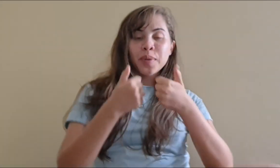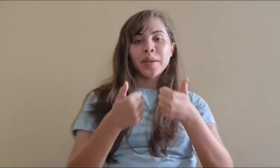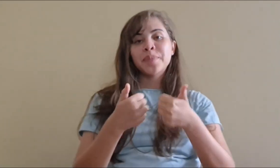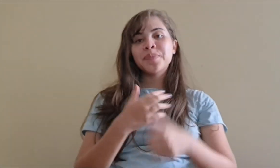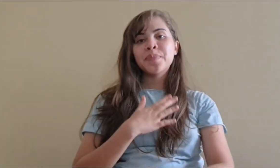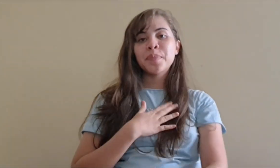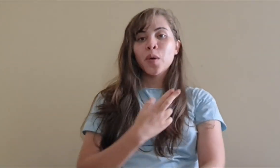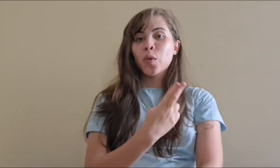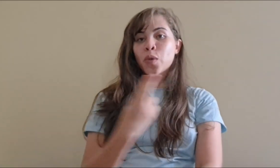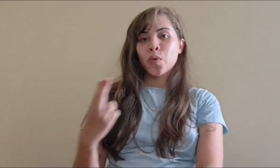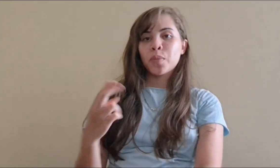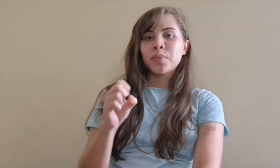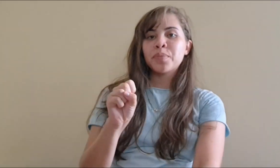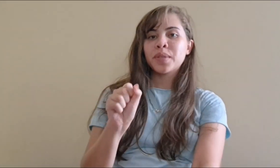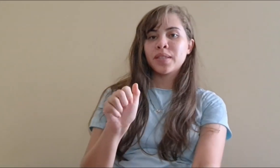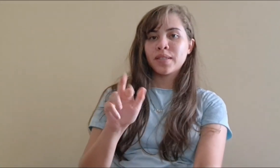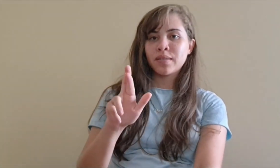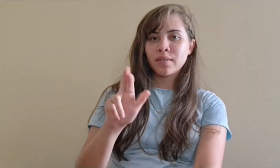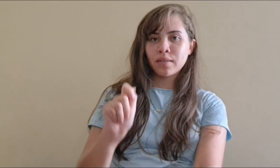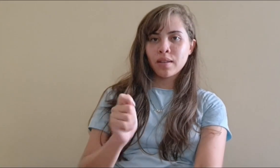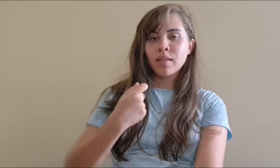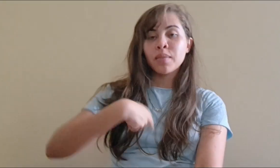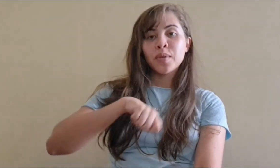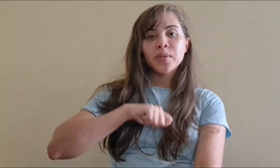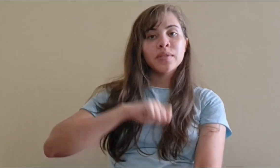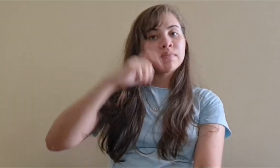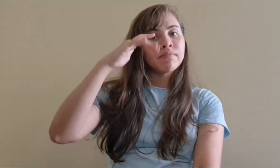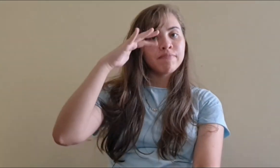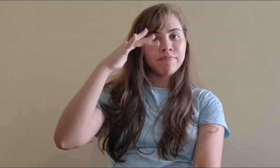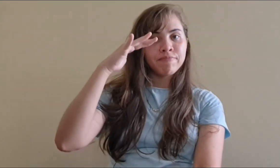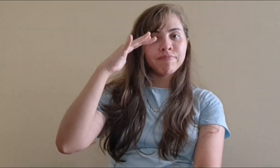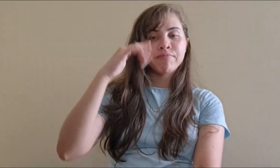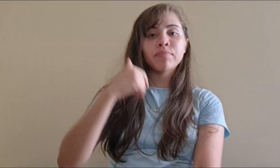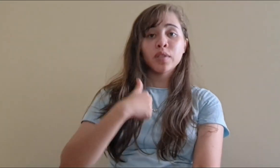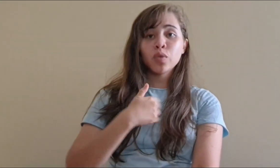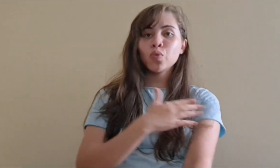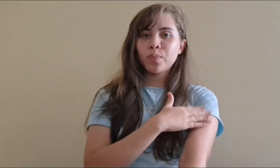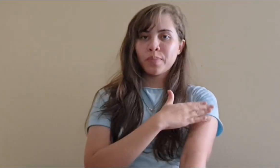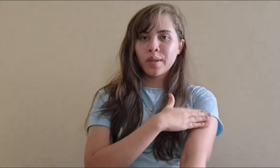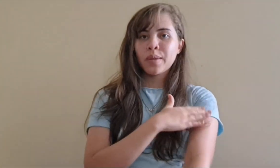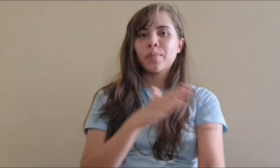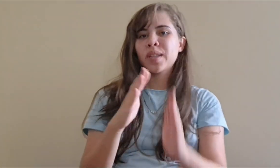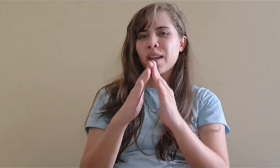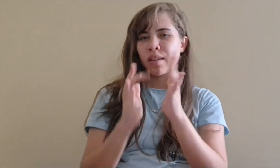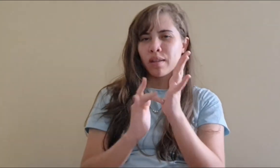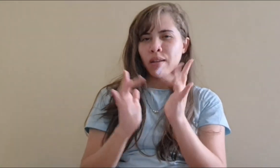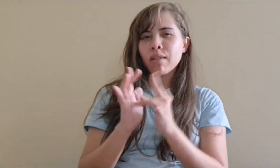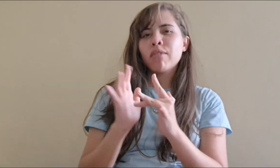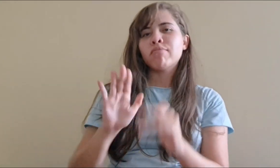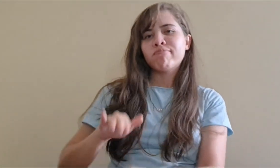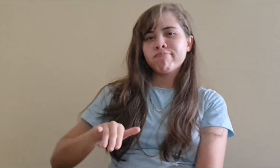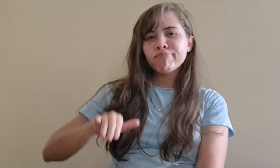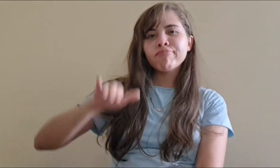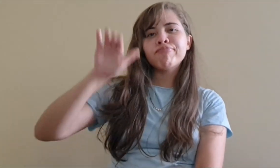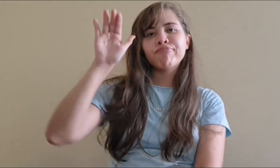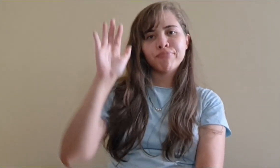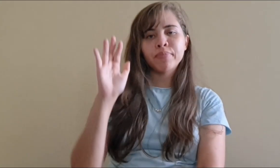Oi, tudo bem? Meu nome é Sara e esse é meu sinal. Eu sou membro da Igreja Jesus Cristo